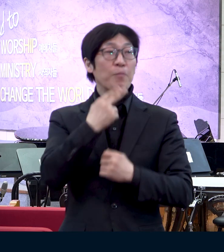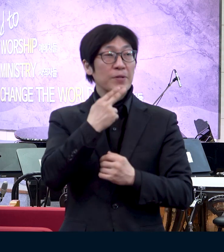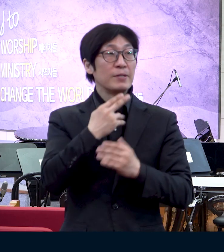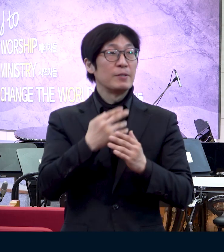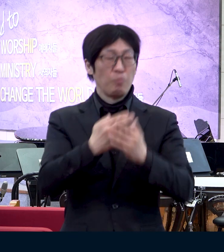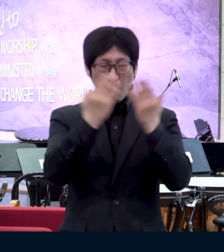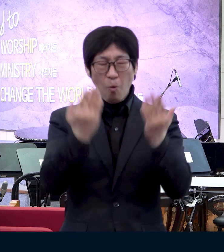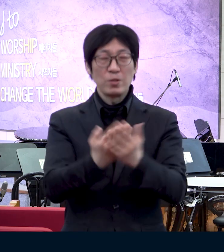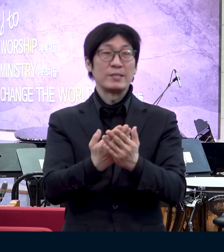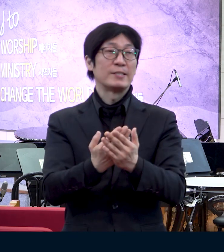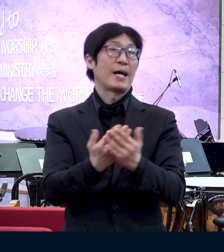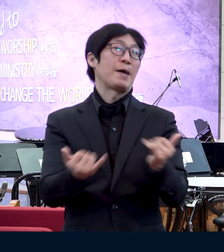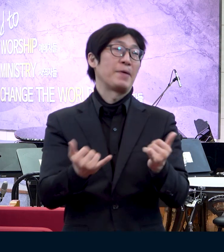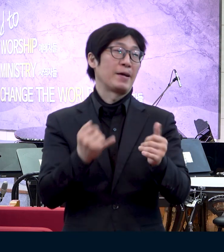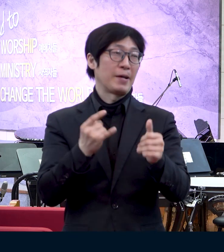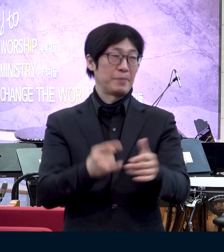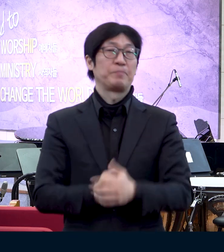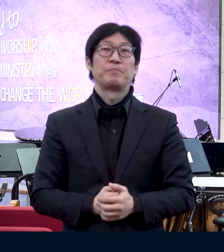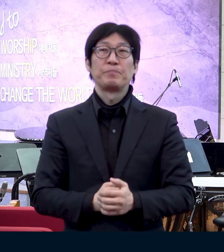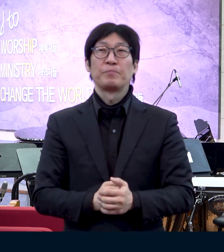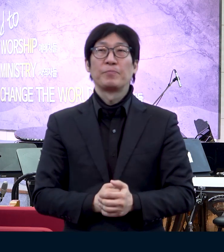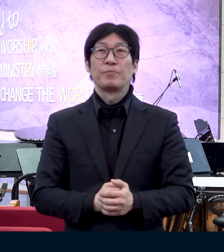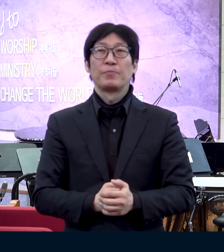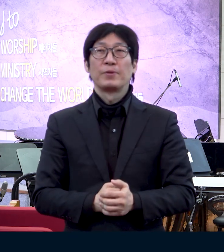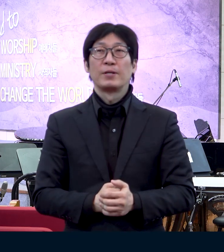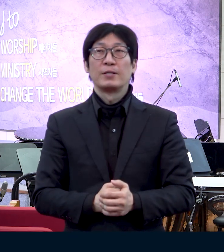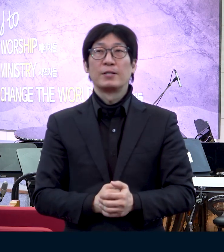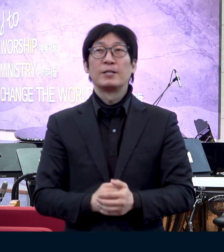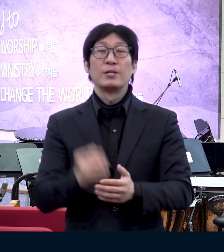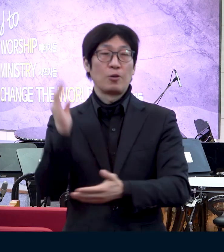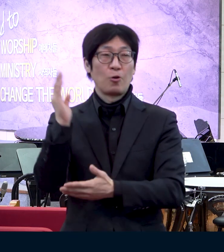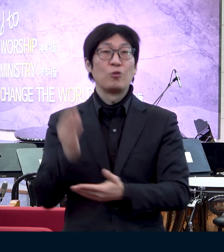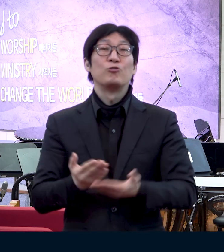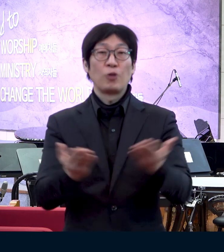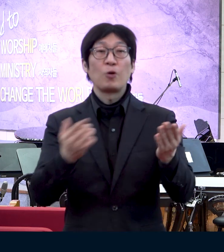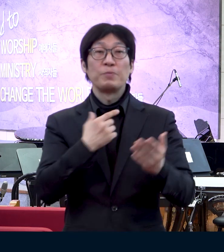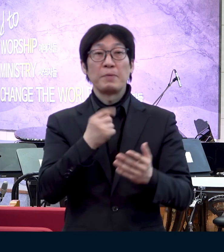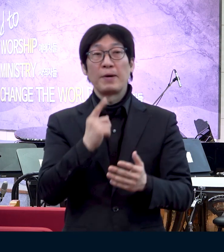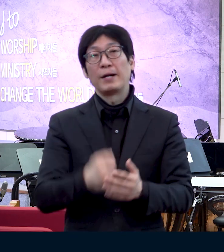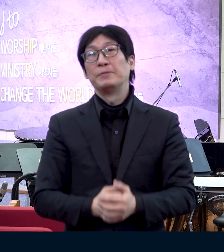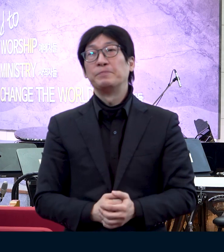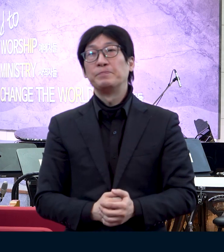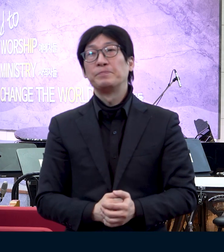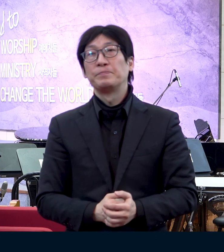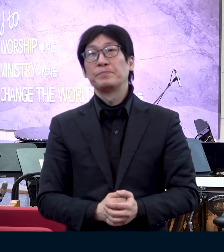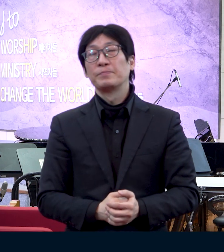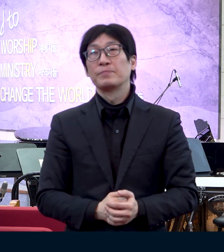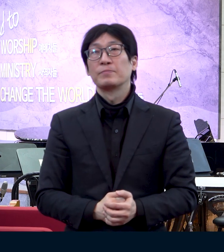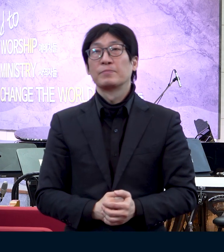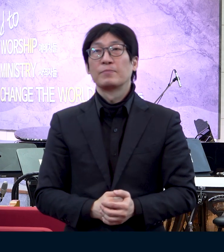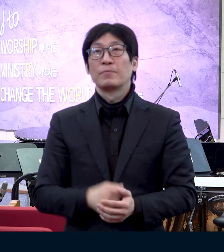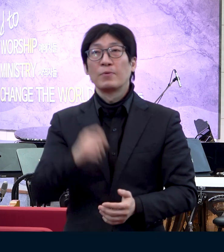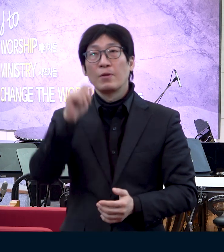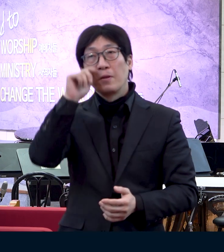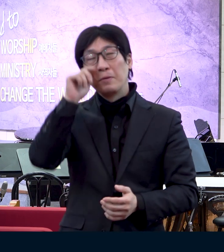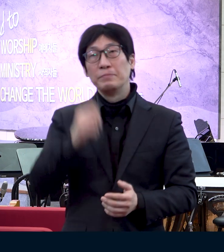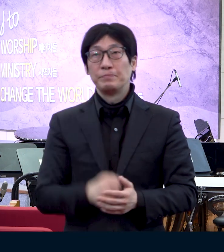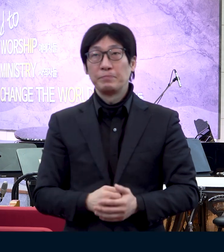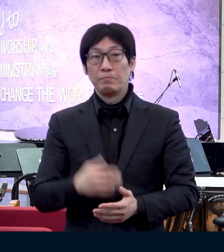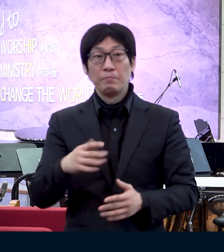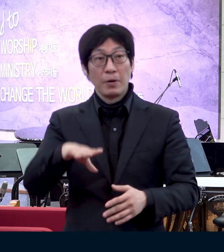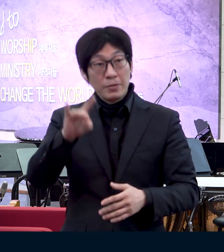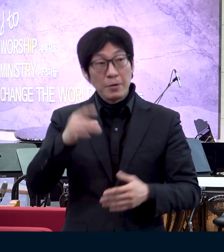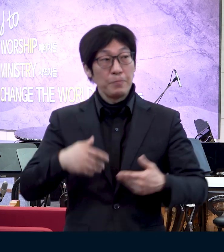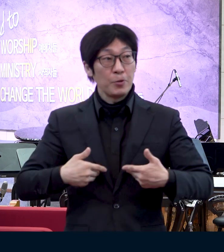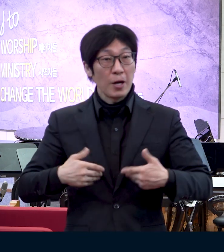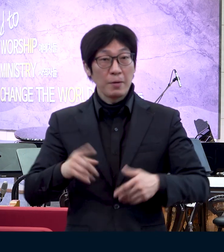해당되는, 오히려 더 중요한 그러한 말씀이 되는 것이죠. 자, 우선 알아야